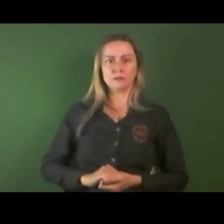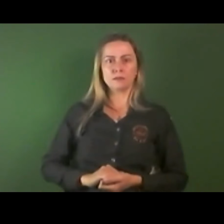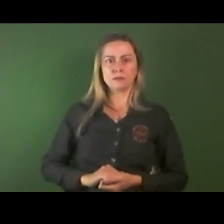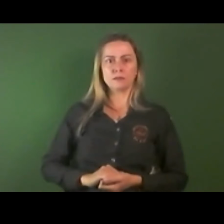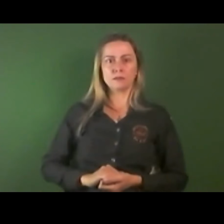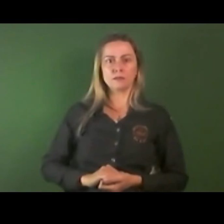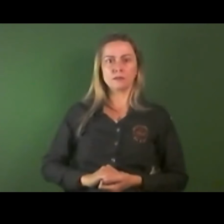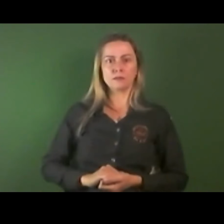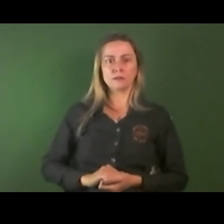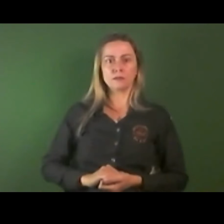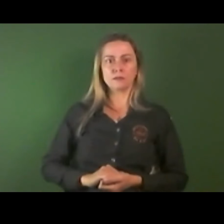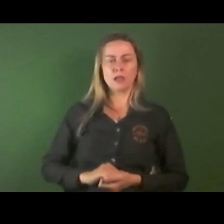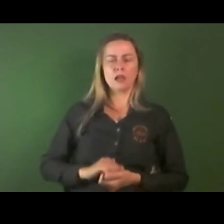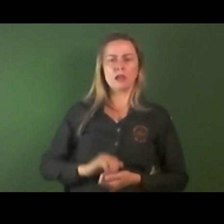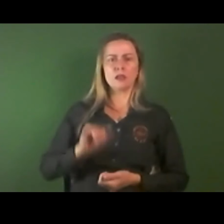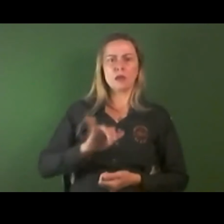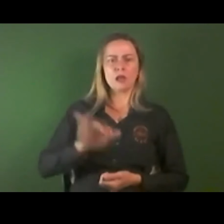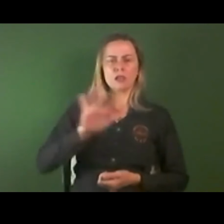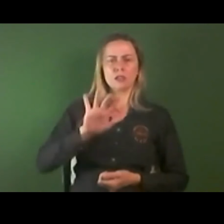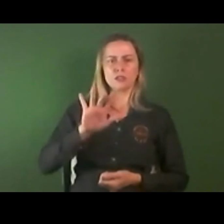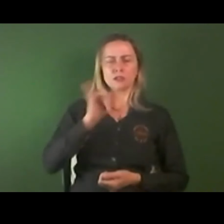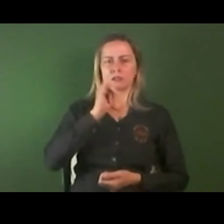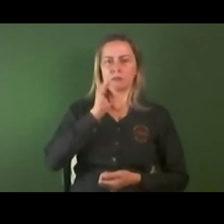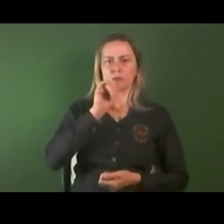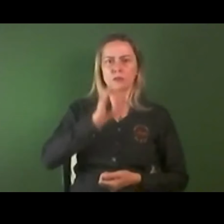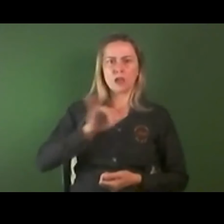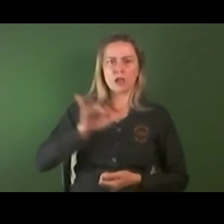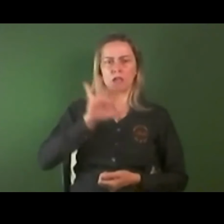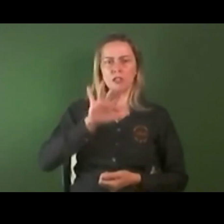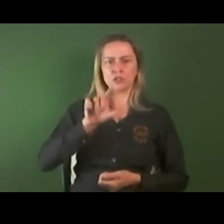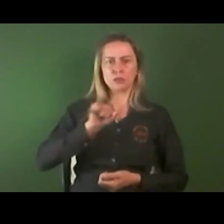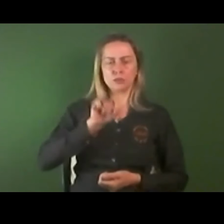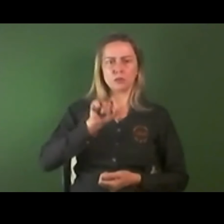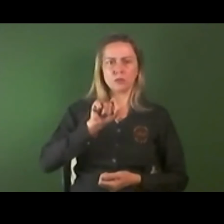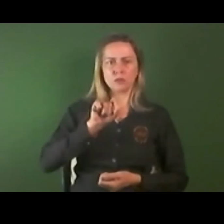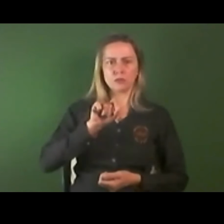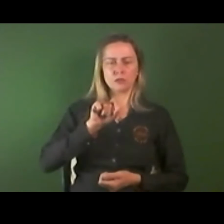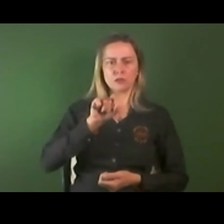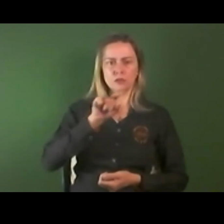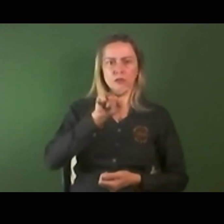Essa mancha que a gente vê aqui do livro é exatamente a mancha